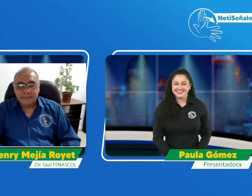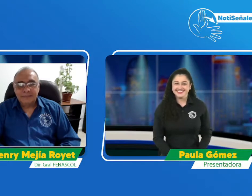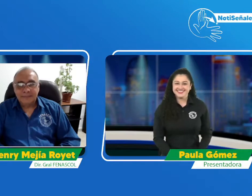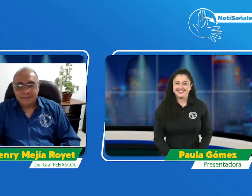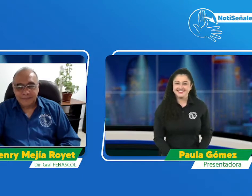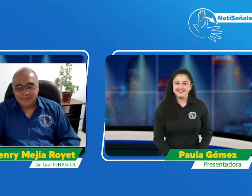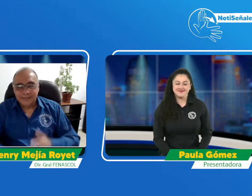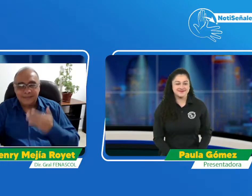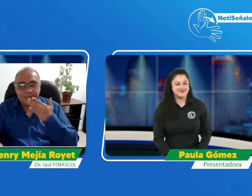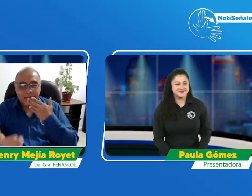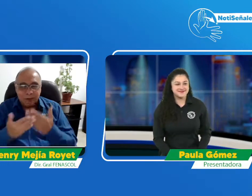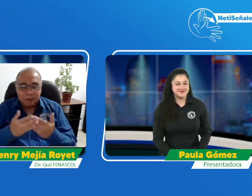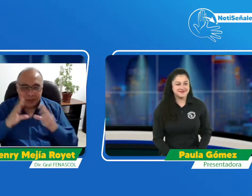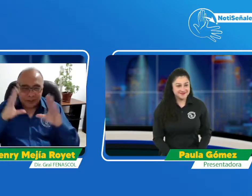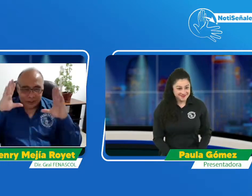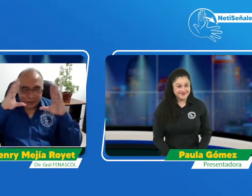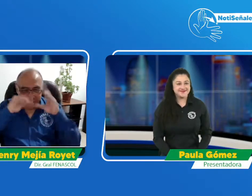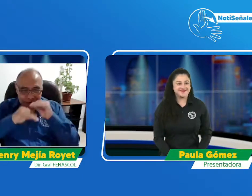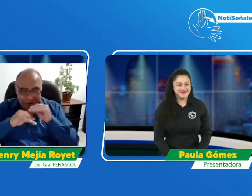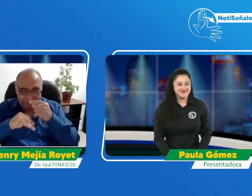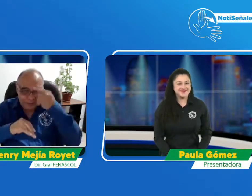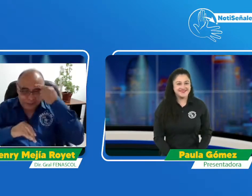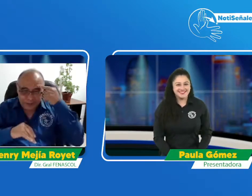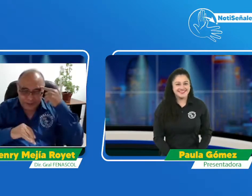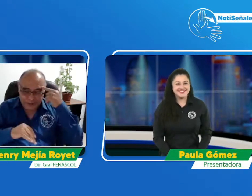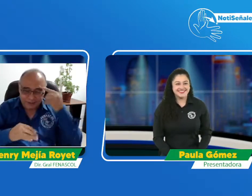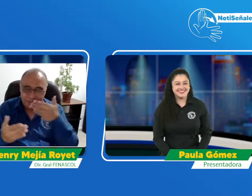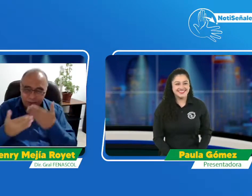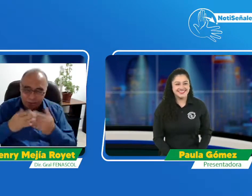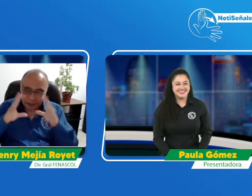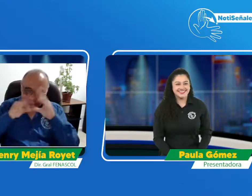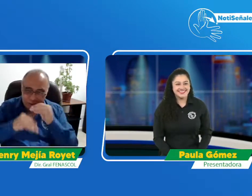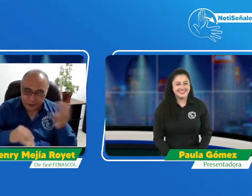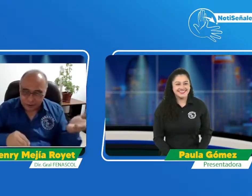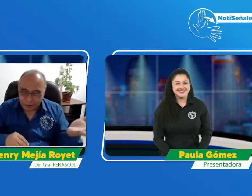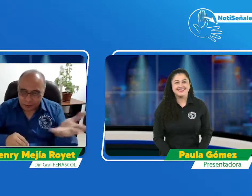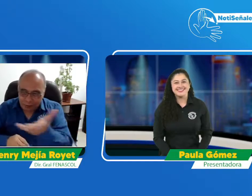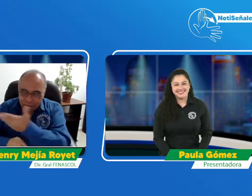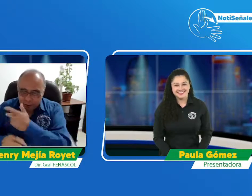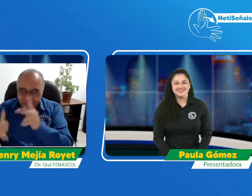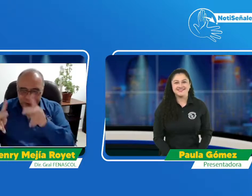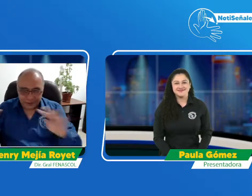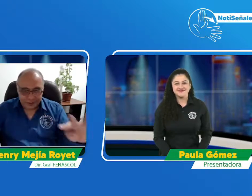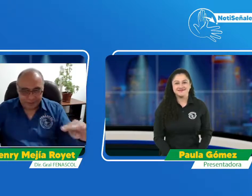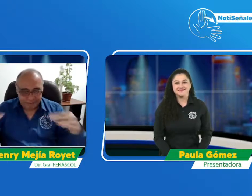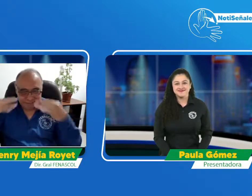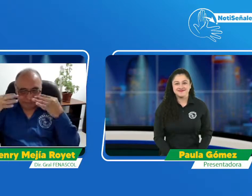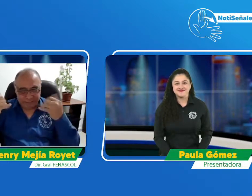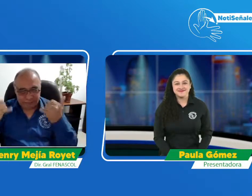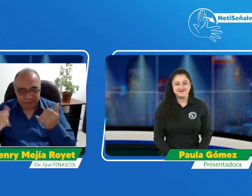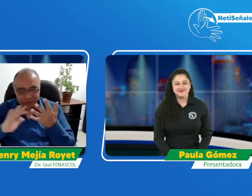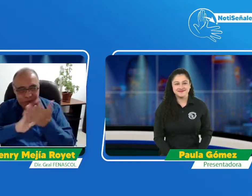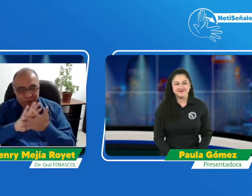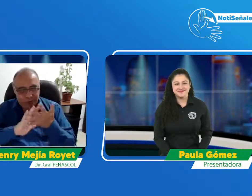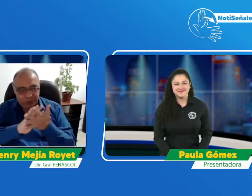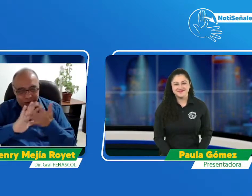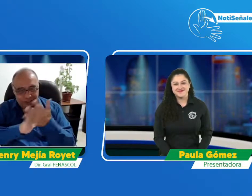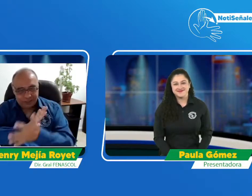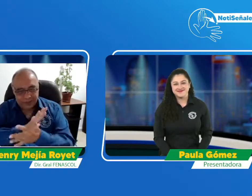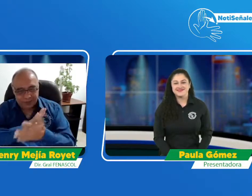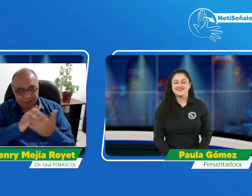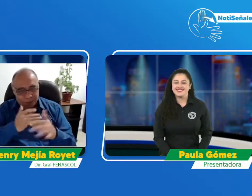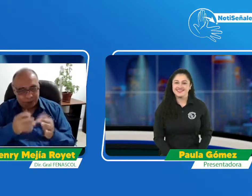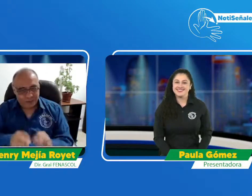2022 cuente más buenas noches paula y buenas noches a todas las